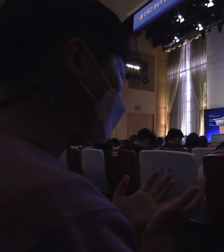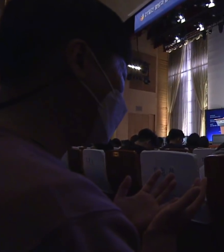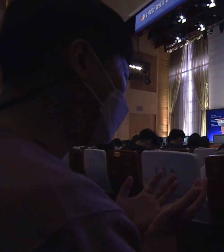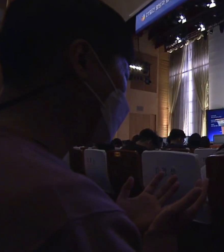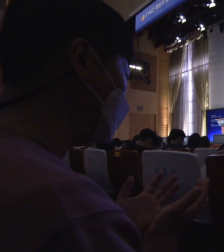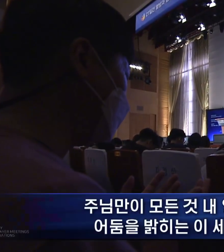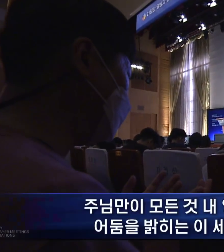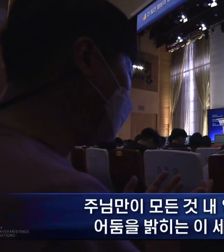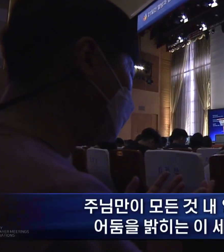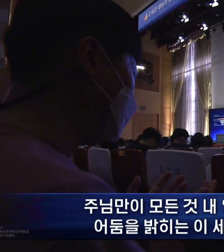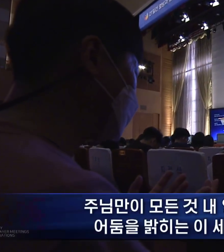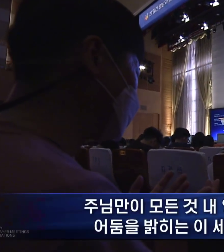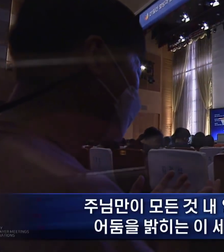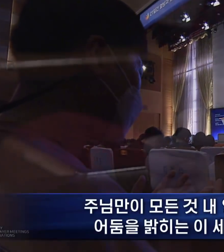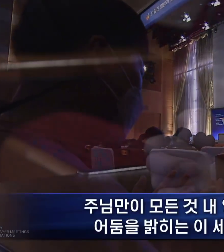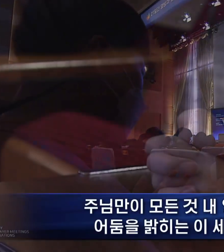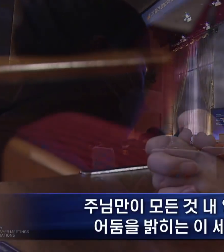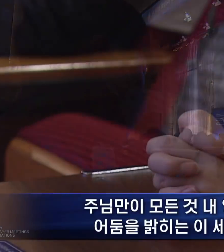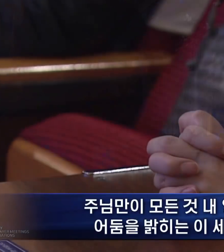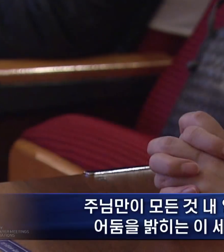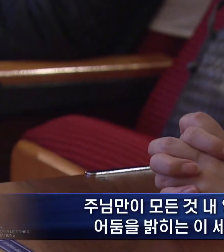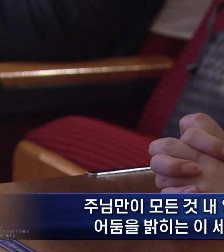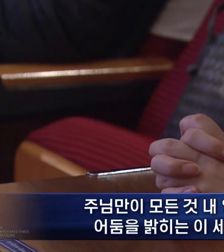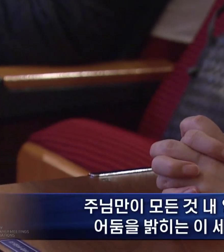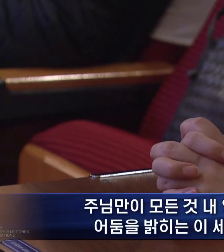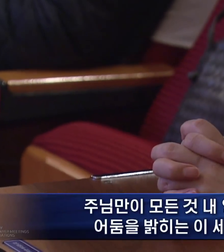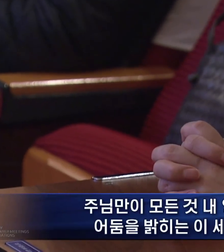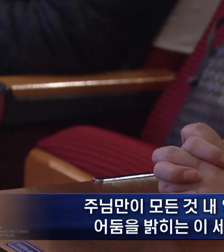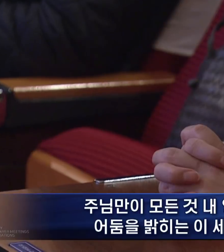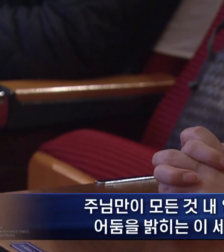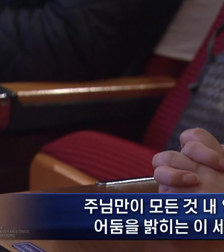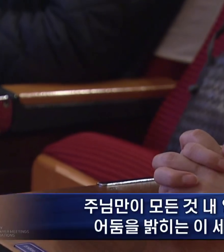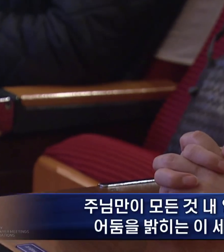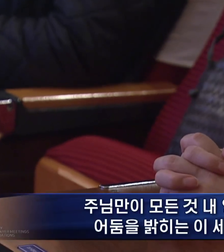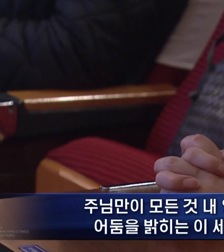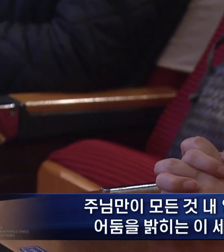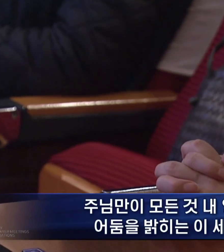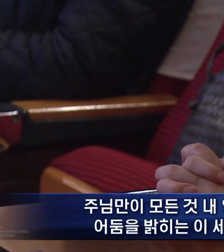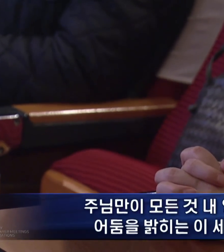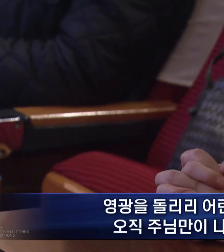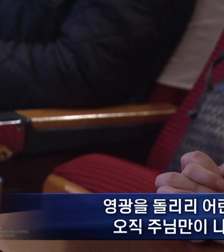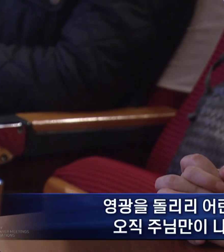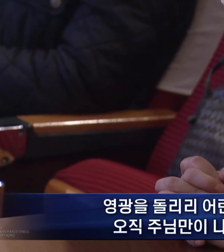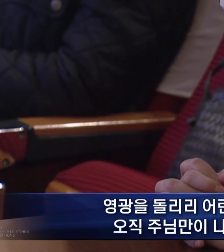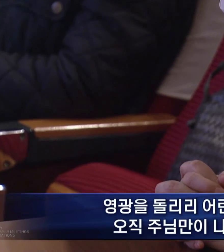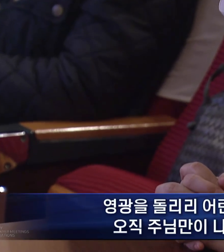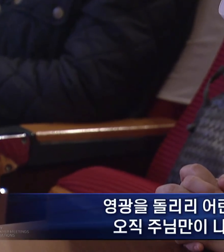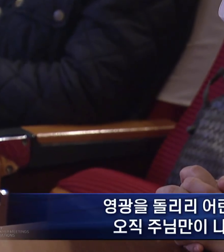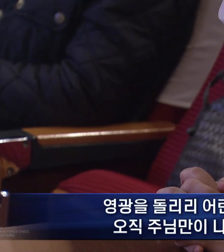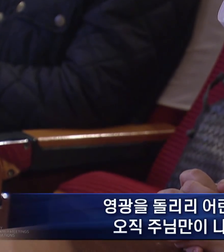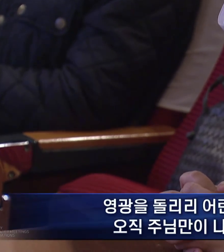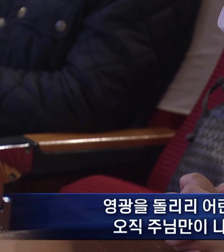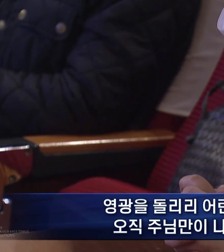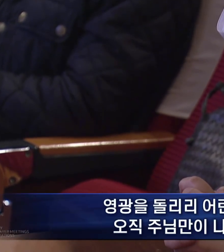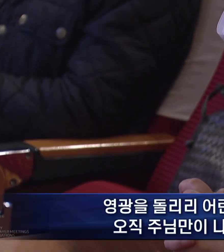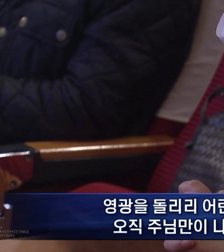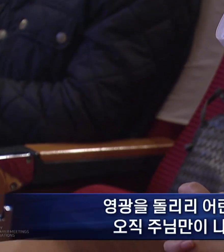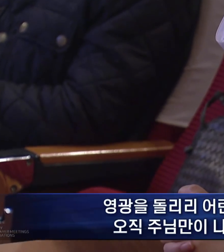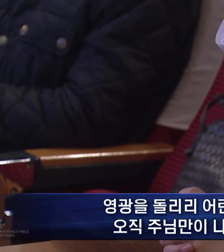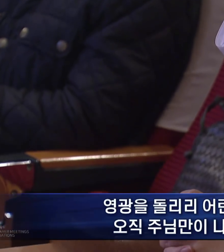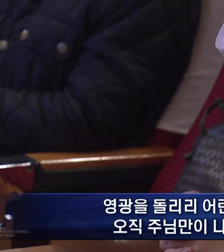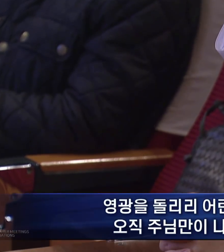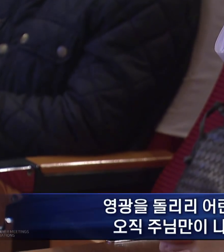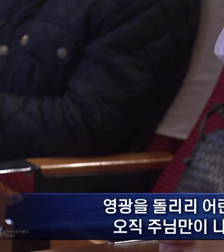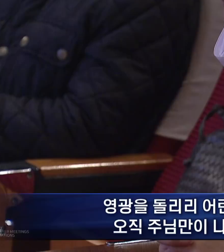하나님의 긍휼에 반응하는 삶의 예배자를 찾으시는 주님, 가정, 교회가 되어 가정 안에